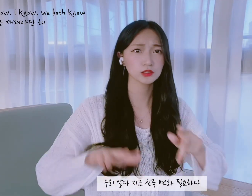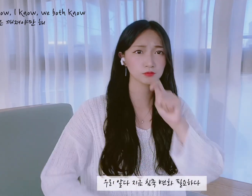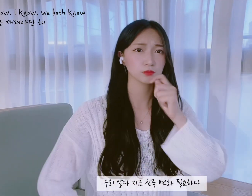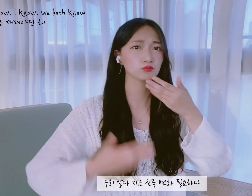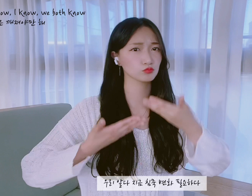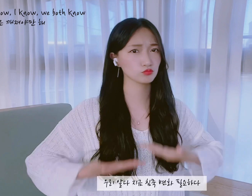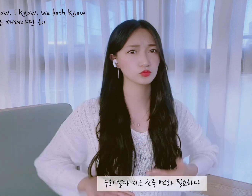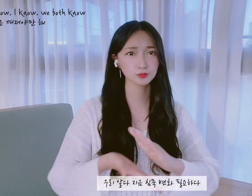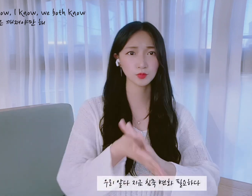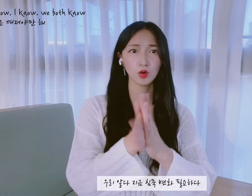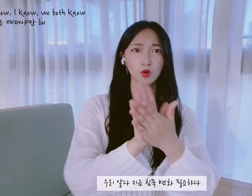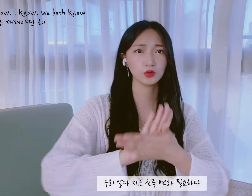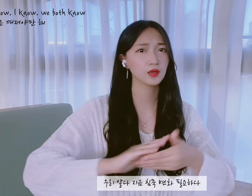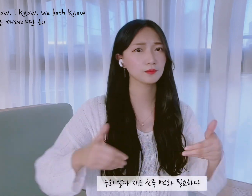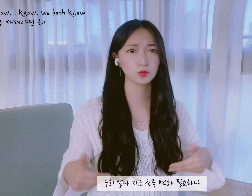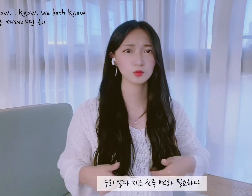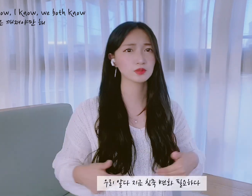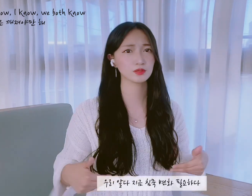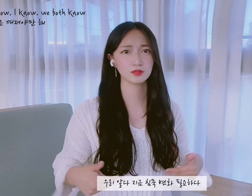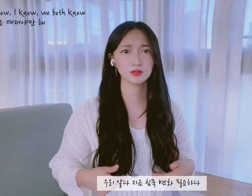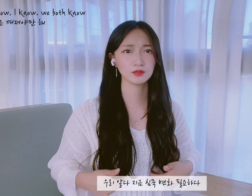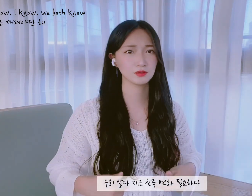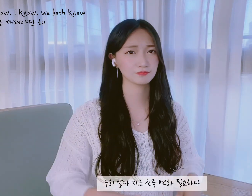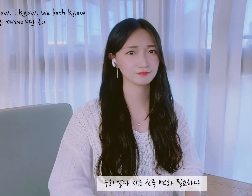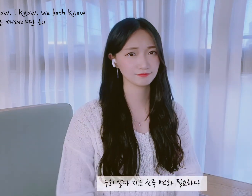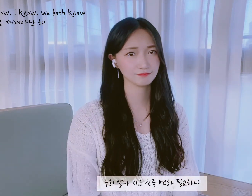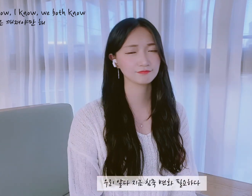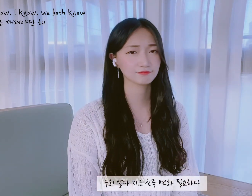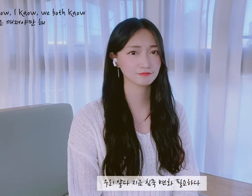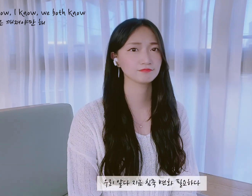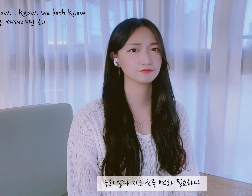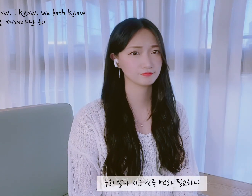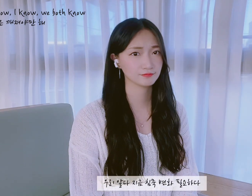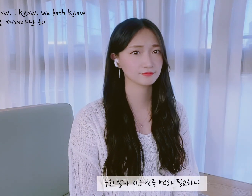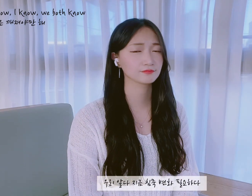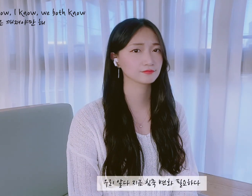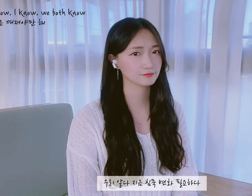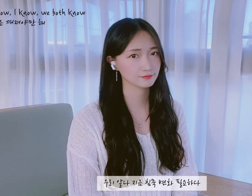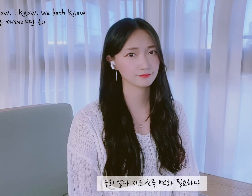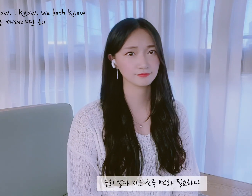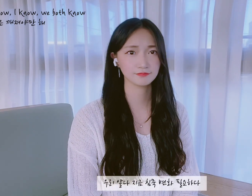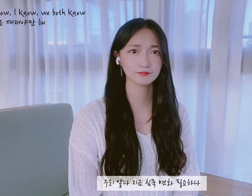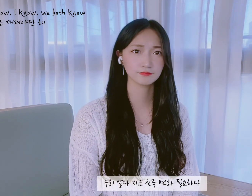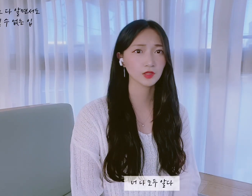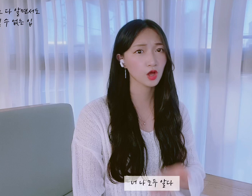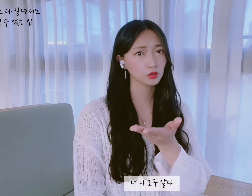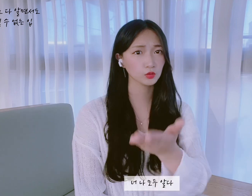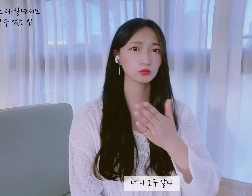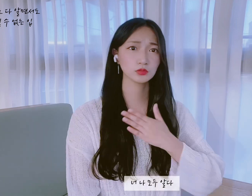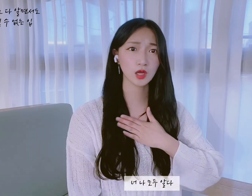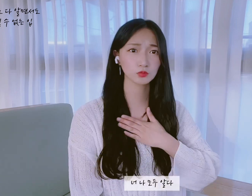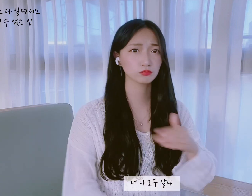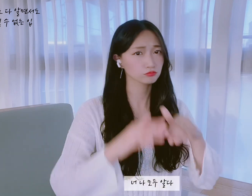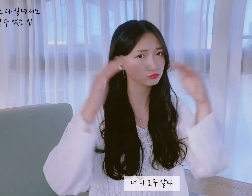깨져야만 해 I love this day 너도 나도 다 알고서도